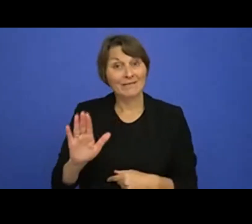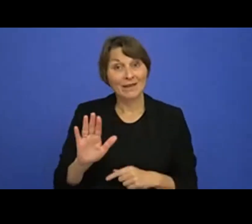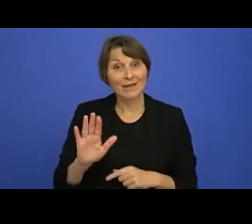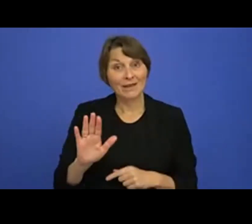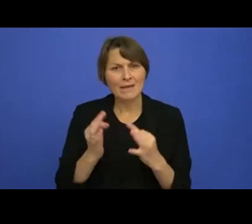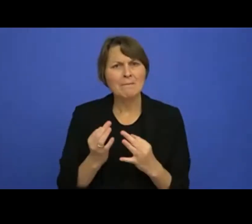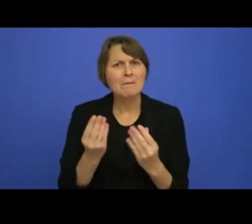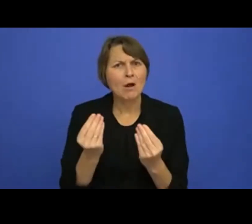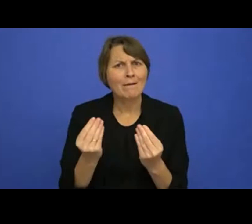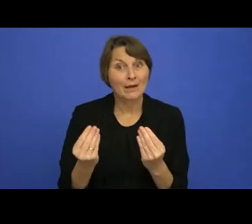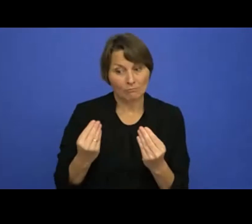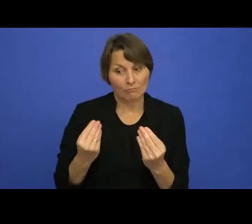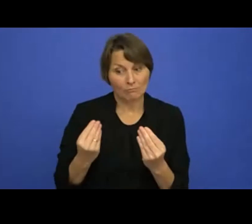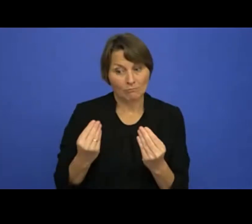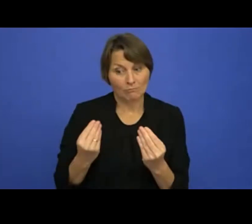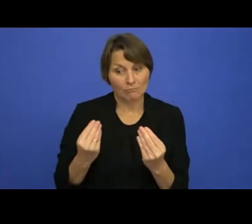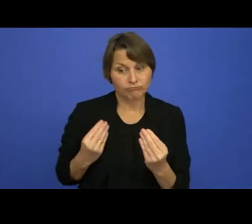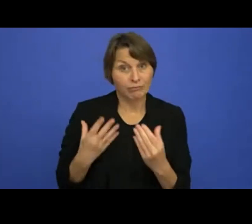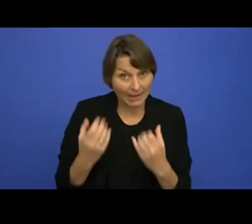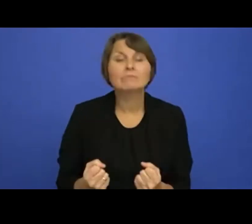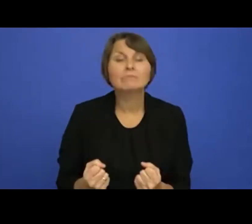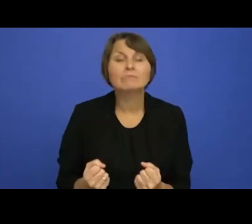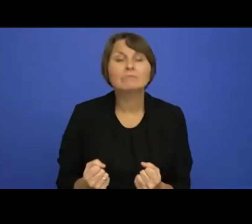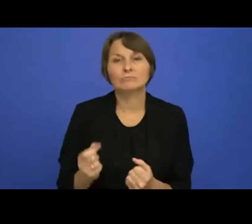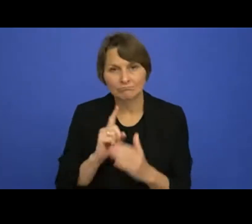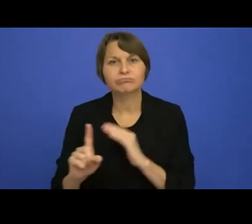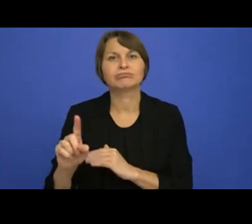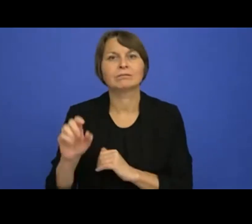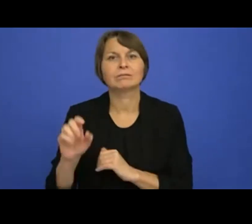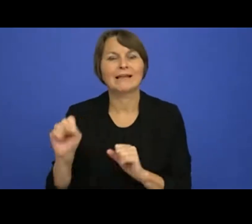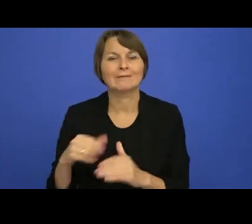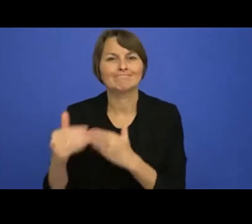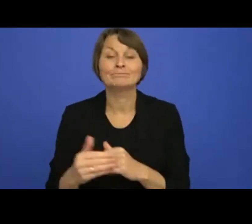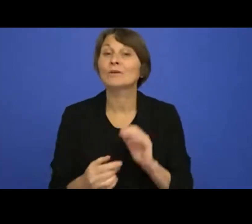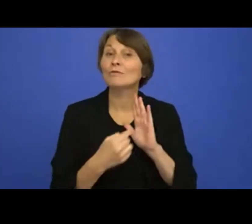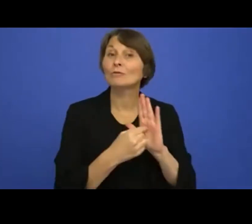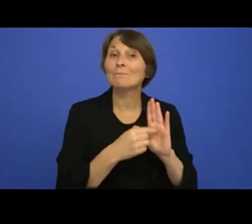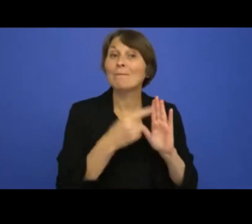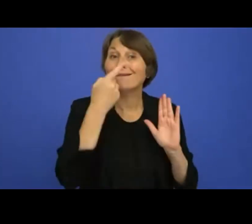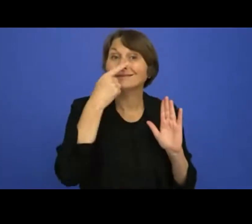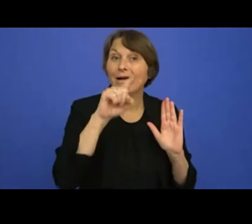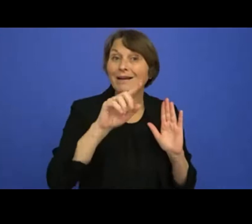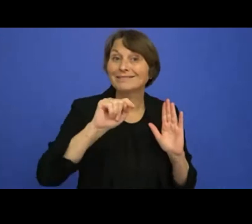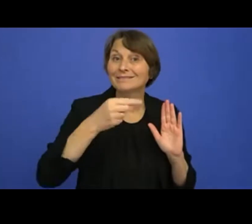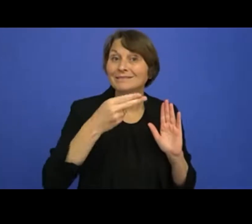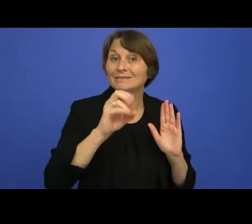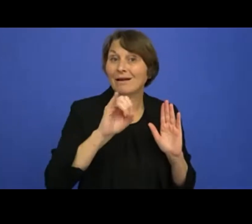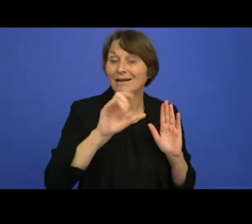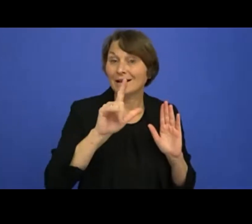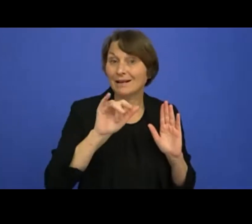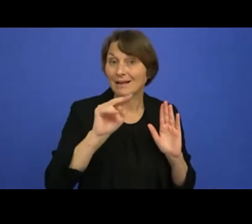façon dont le niveau de richesse de la famille va impacter la scolarisation. Exemple, la Thaïlande, un